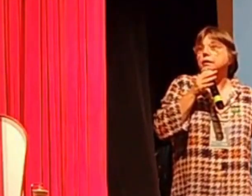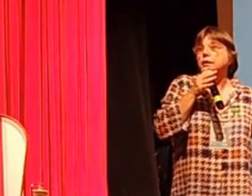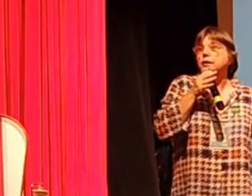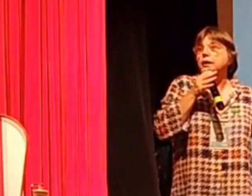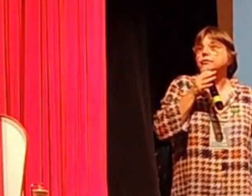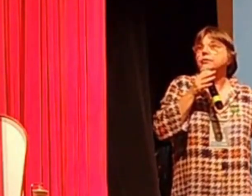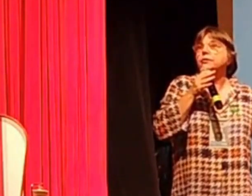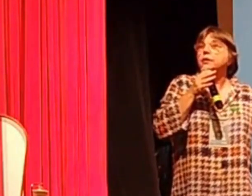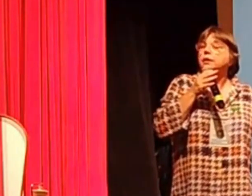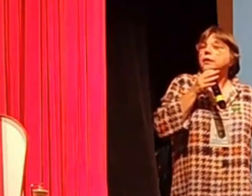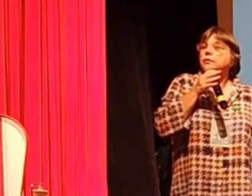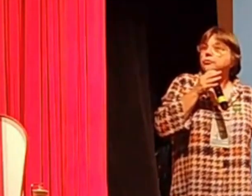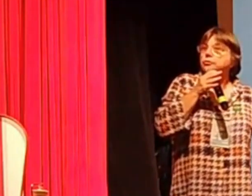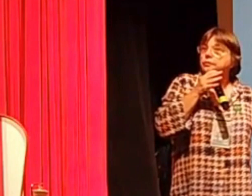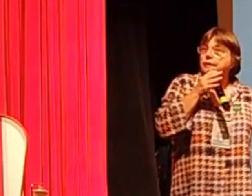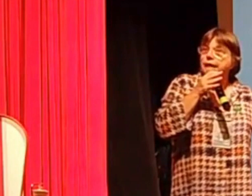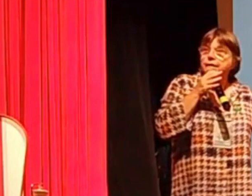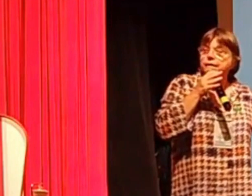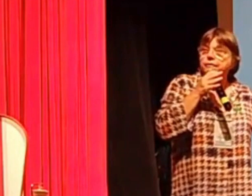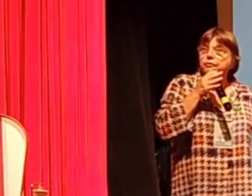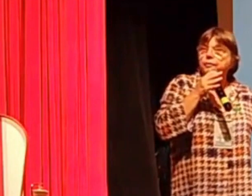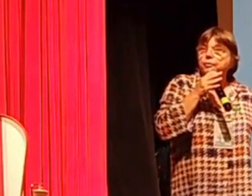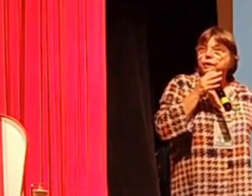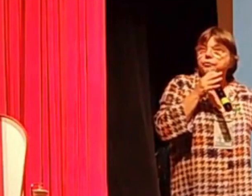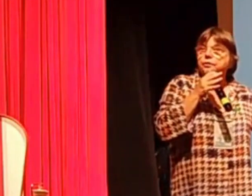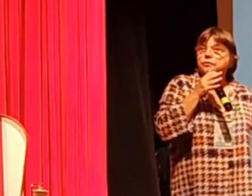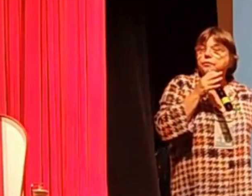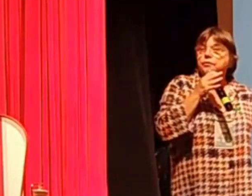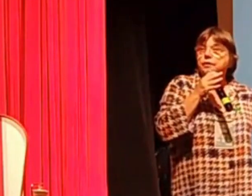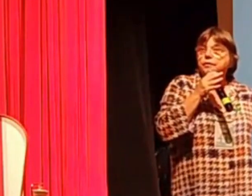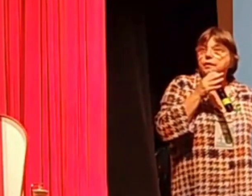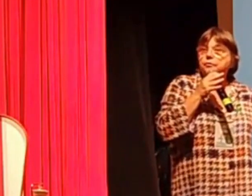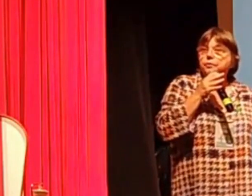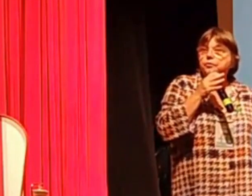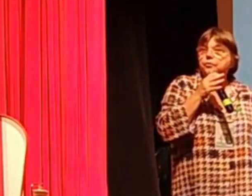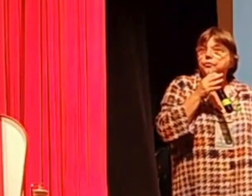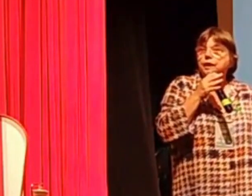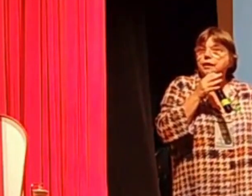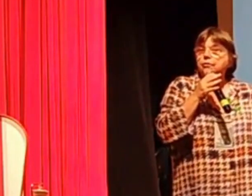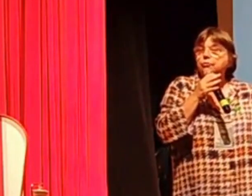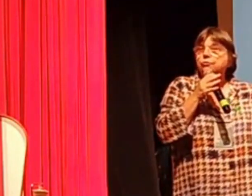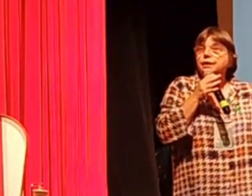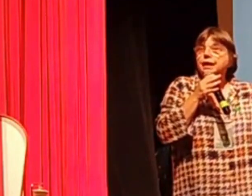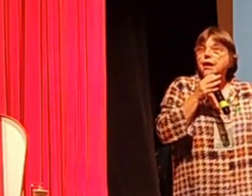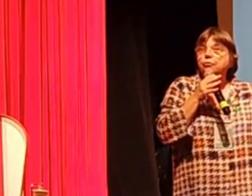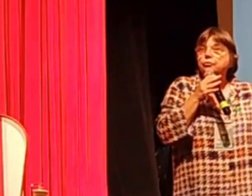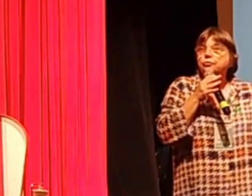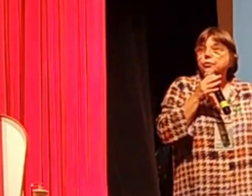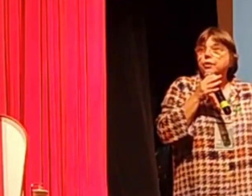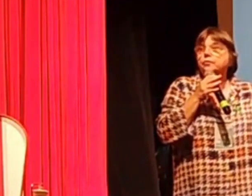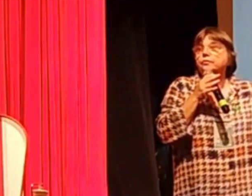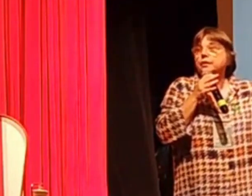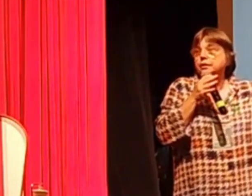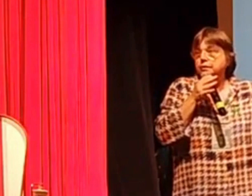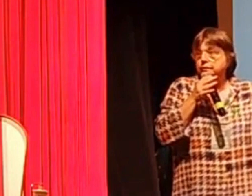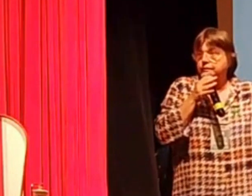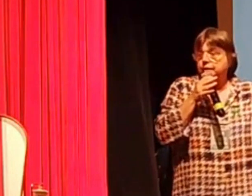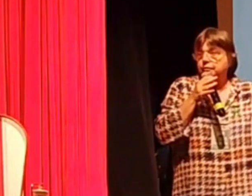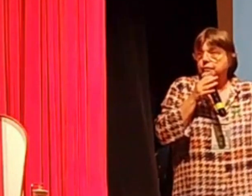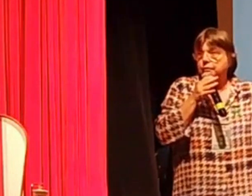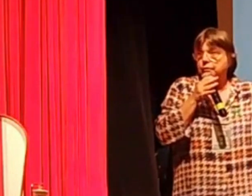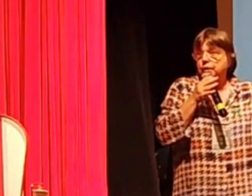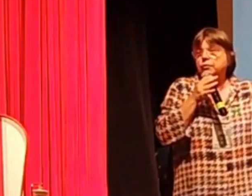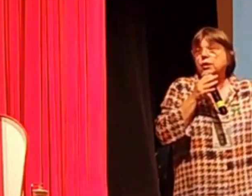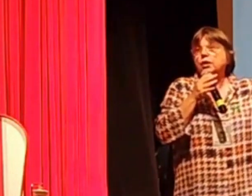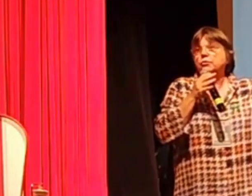ser, né? A gente, dali da nossa amostra, 57 pessoas estariam num grau de escoliose que seria